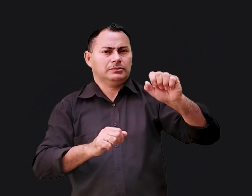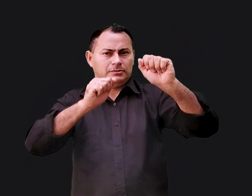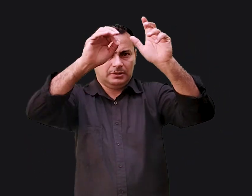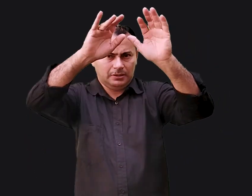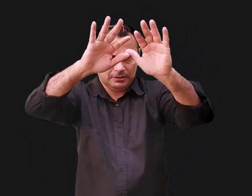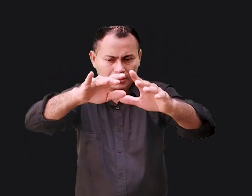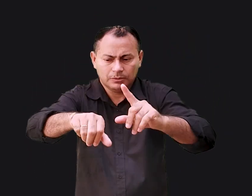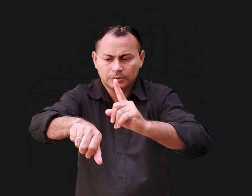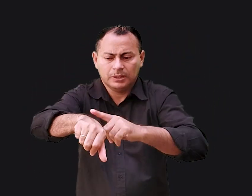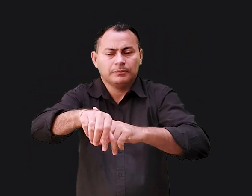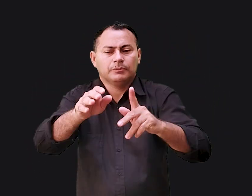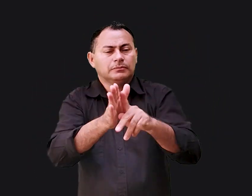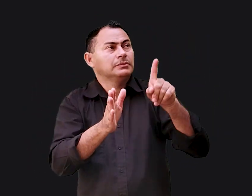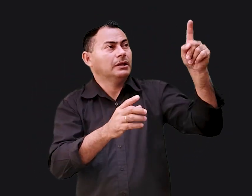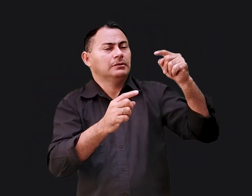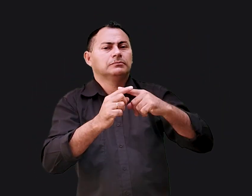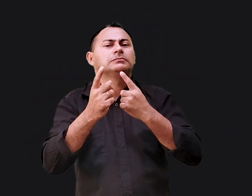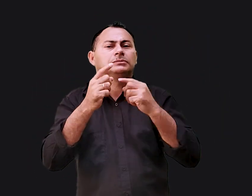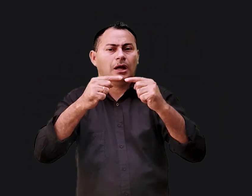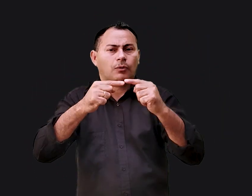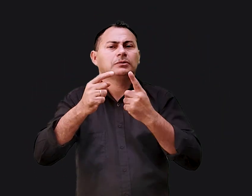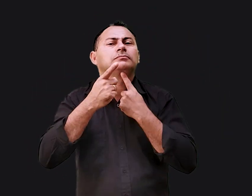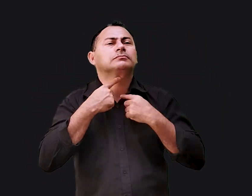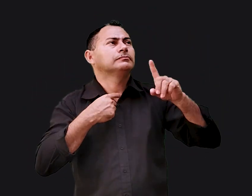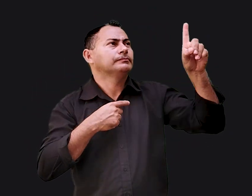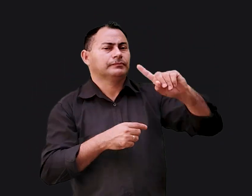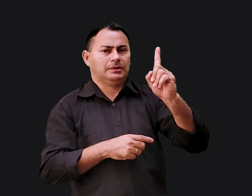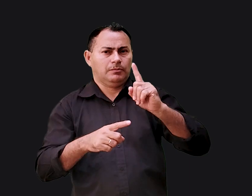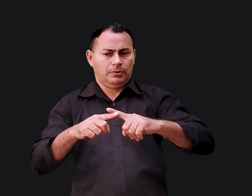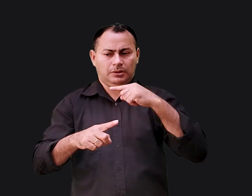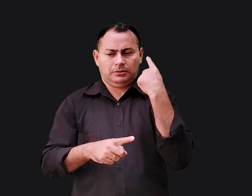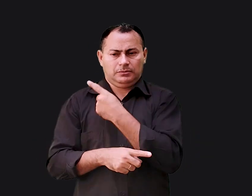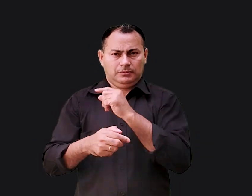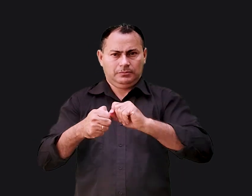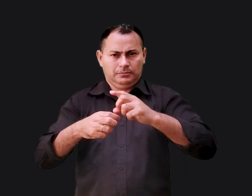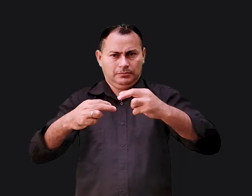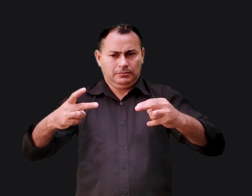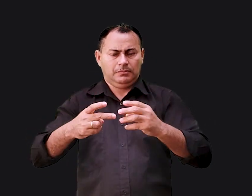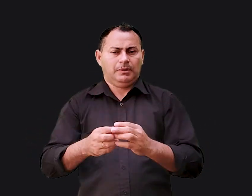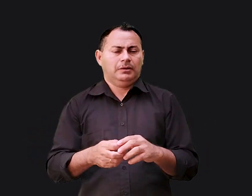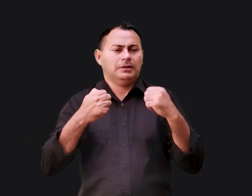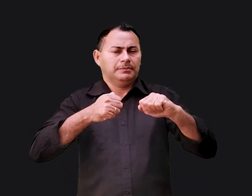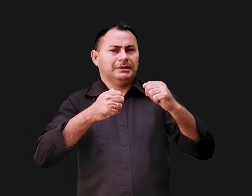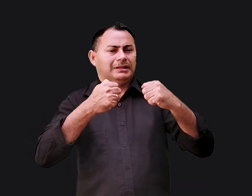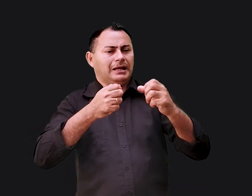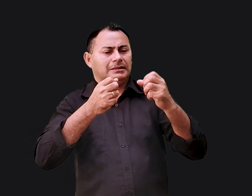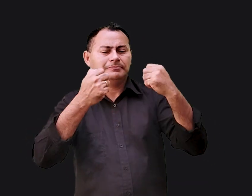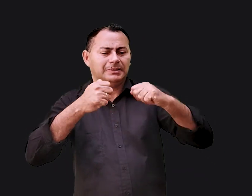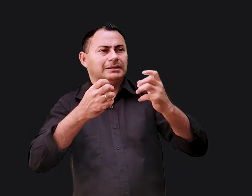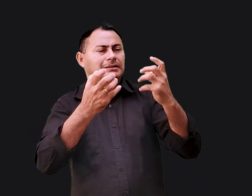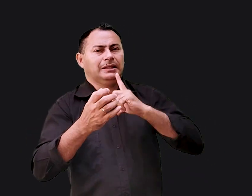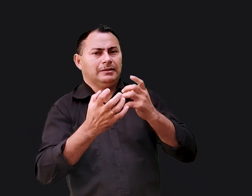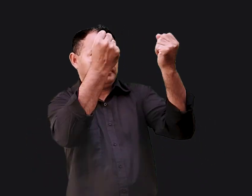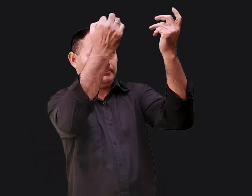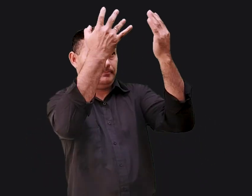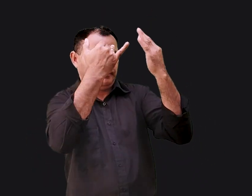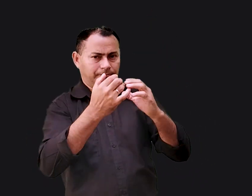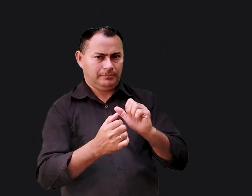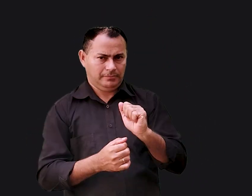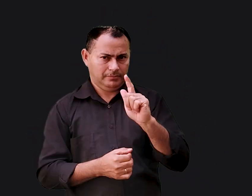nos abençoa no tempo dele, de acordo com a vontade dele, e não porque fizemos alguma coisa para merecer as bênçãos. Ageu está dizendo que não